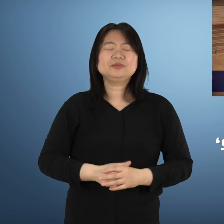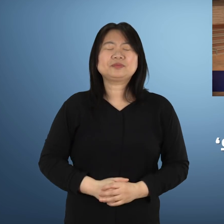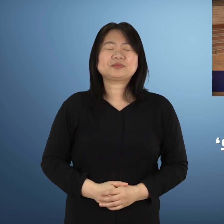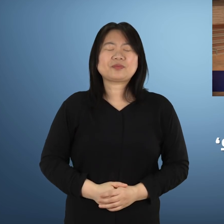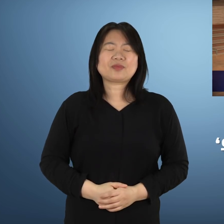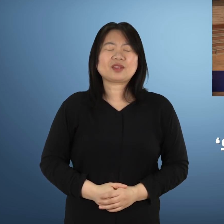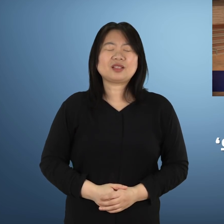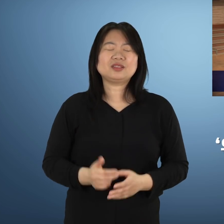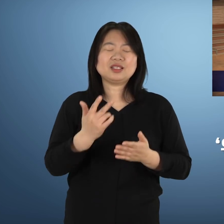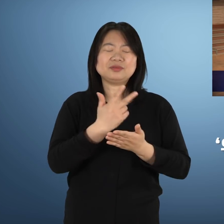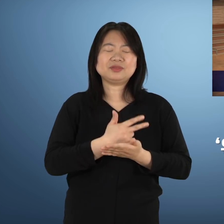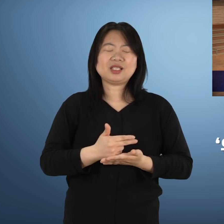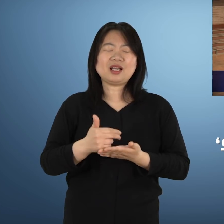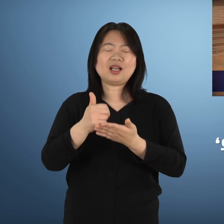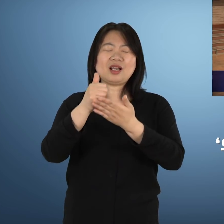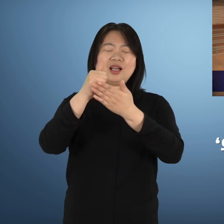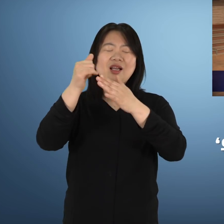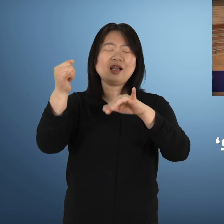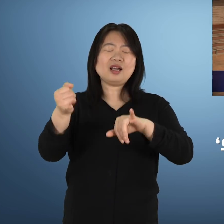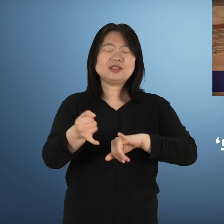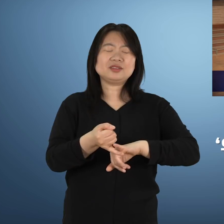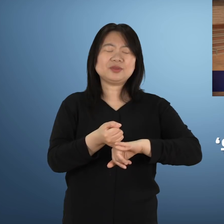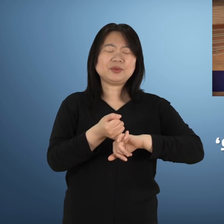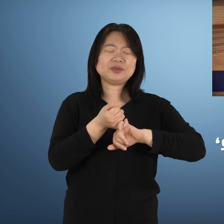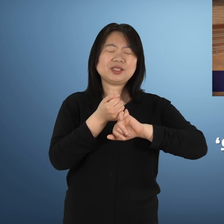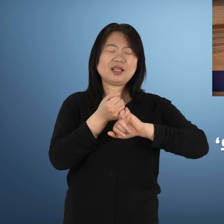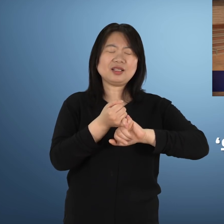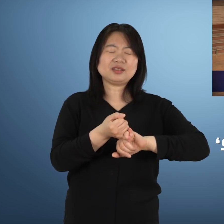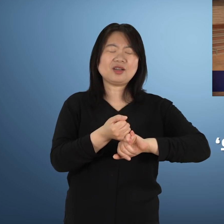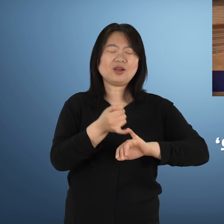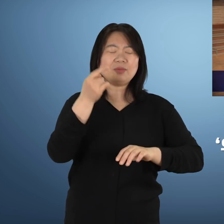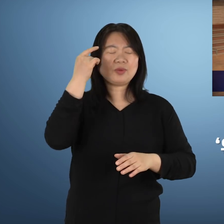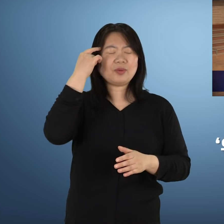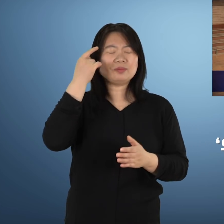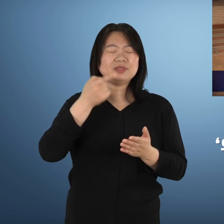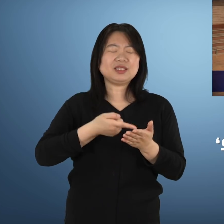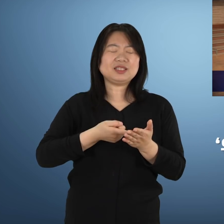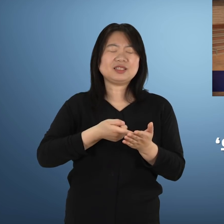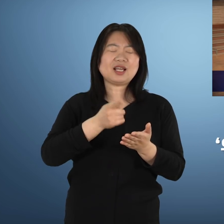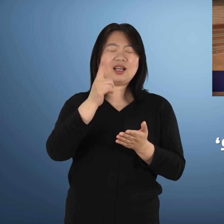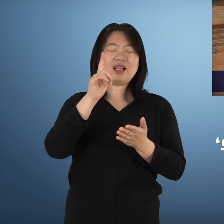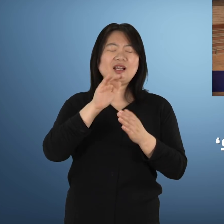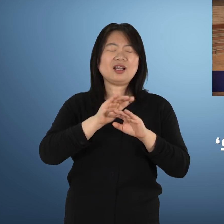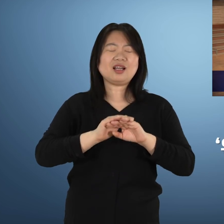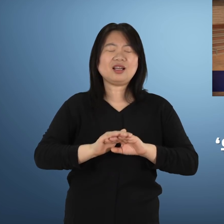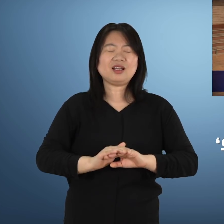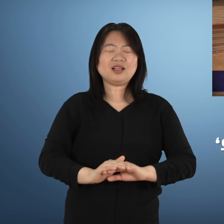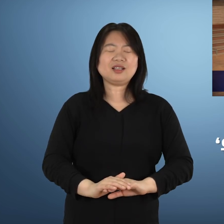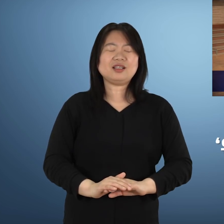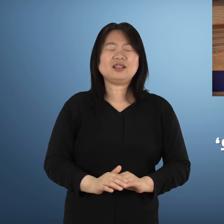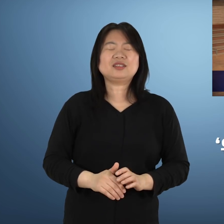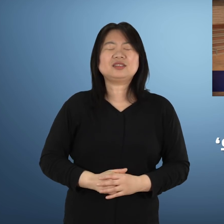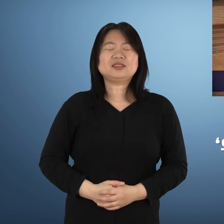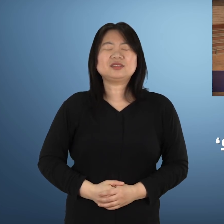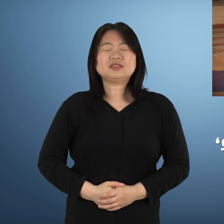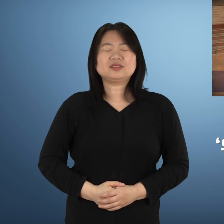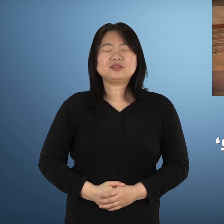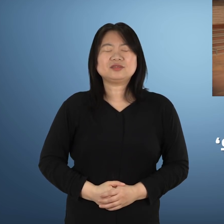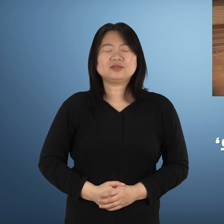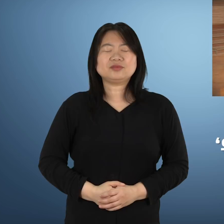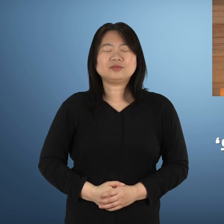순간순간마다 주님 약속 새겨봅니다.